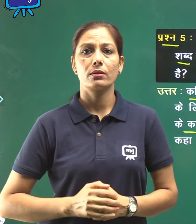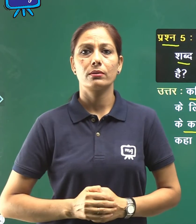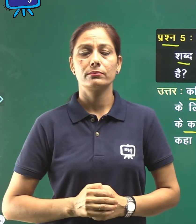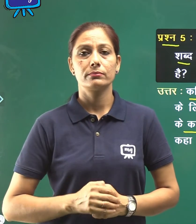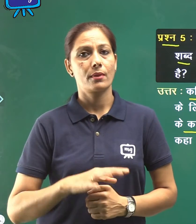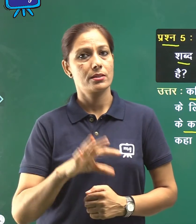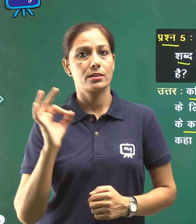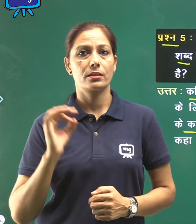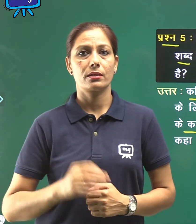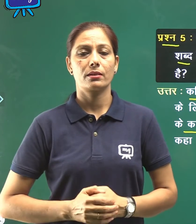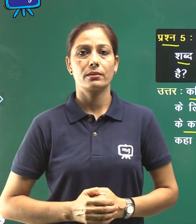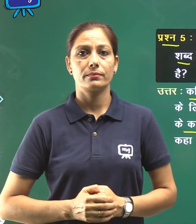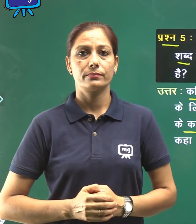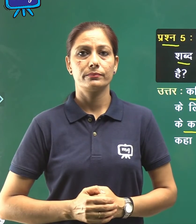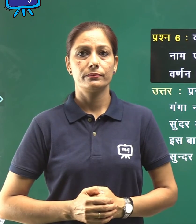चयन किया है।